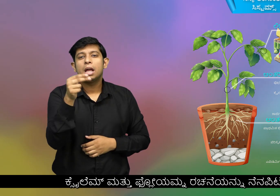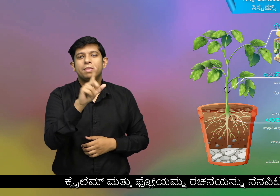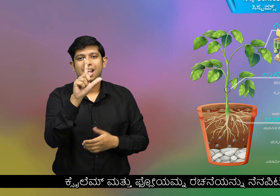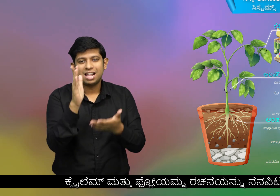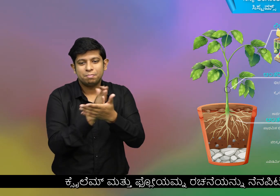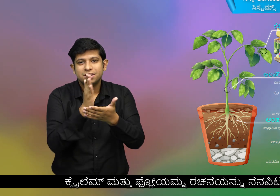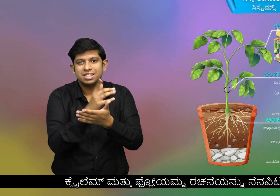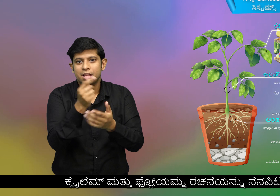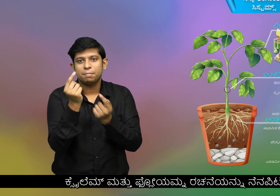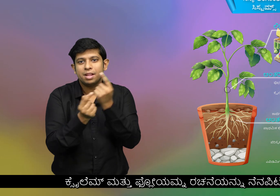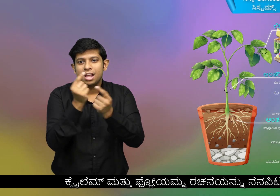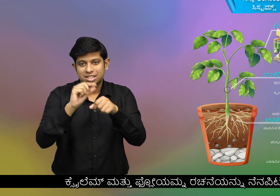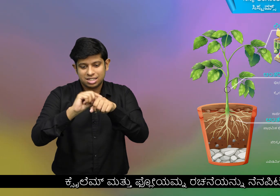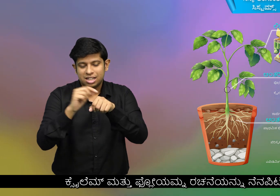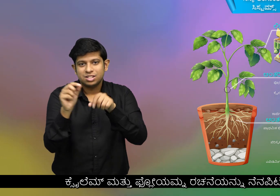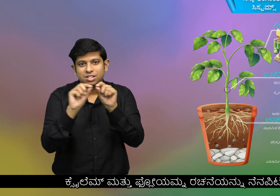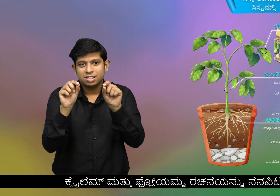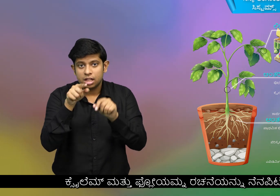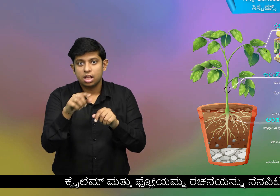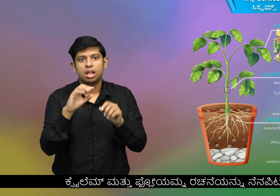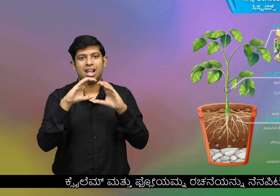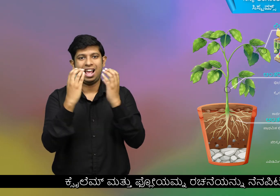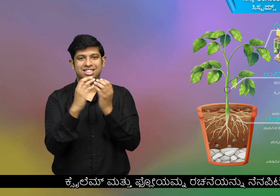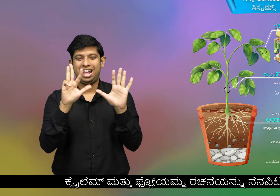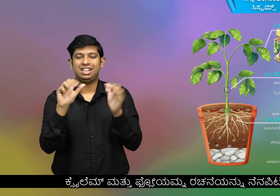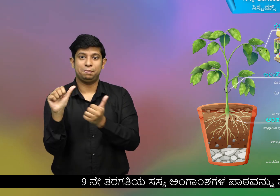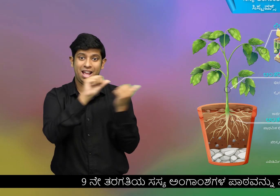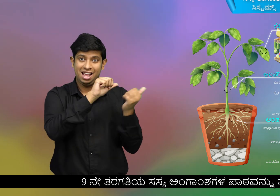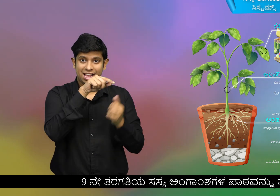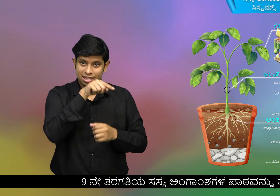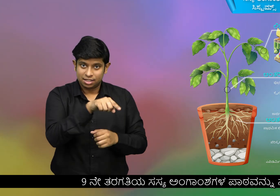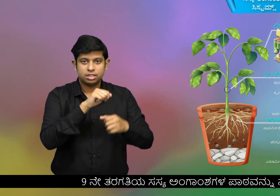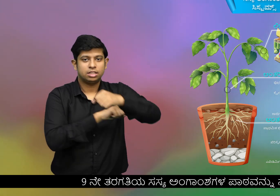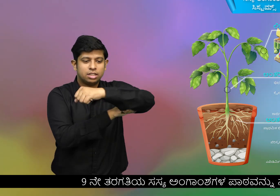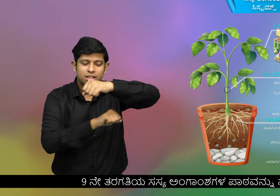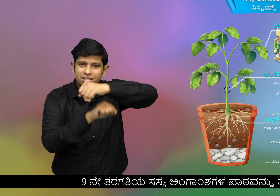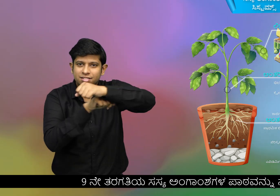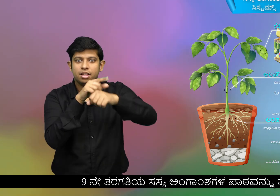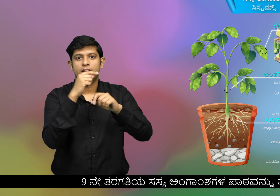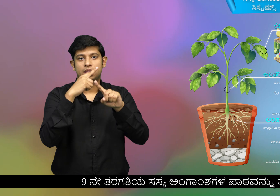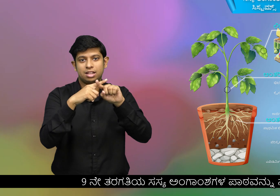ಕಸೈಲಮ್ ಮತ್ತು ಫ್ಲೋಯಮ್ನ ರಚನೆಯನ್ನು ನೆನಪಿಟ್ಟುಕೊಳ್ಳಲು 9ನೇ ತರಗತಿಯ ಸಸ್ಯ ಅಂಗಾಂಶಗಳ ಪಾಠವನ್ನು